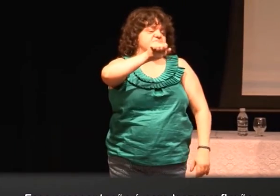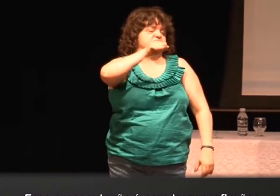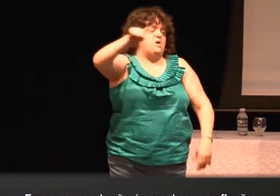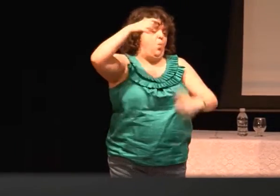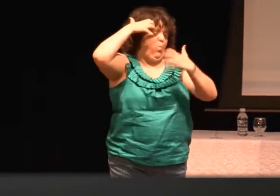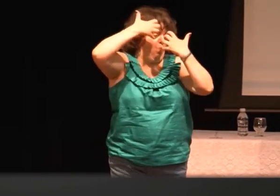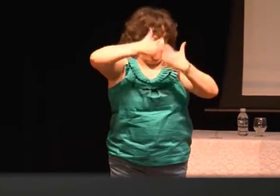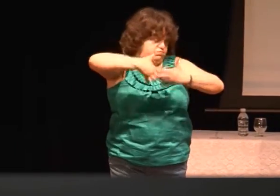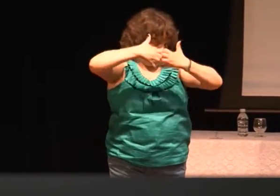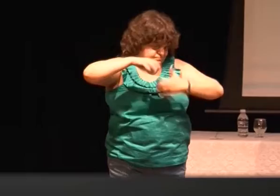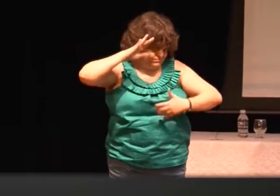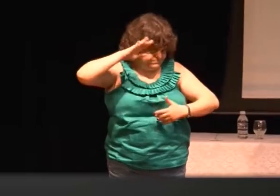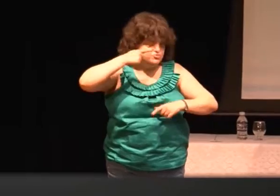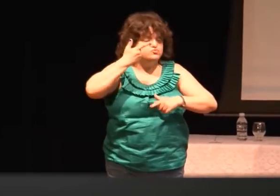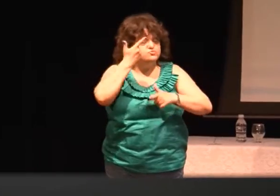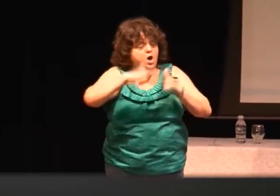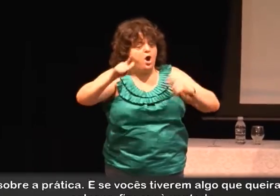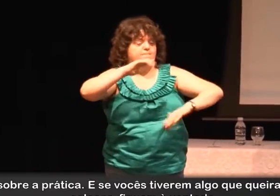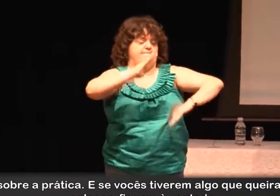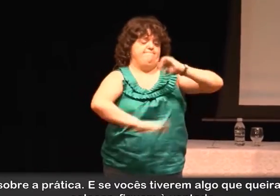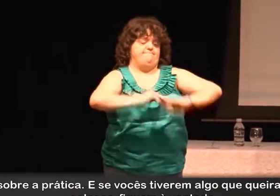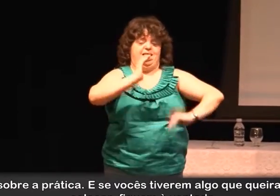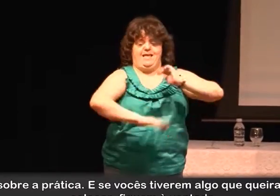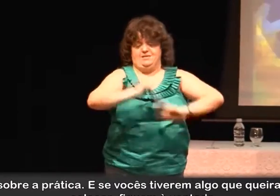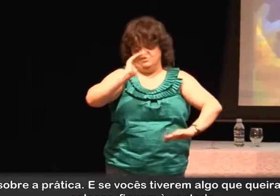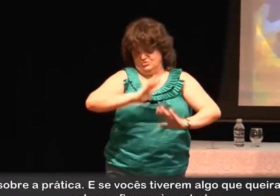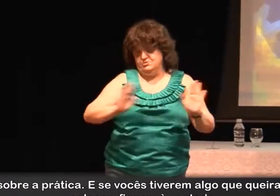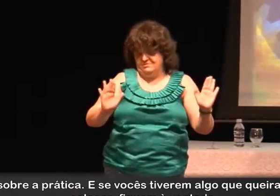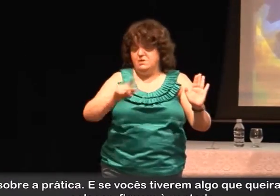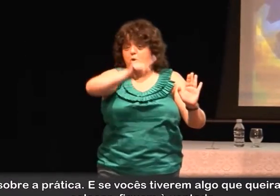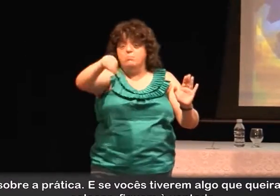reflexões, né, sobre